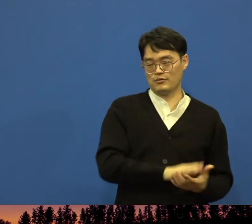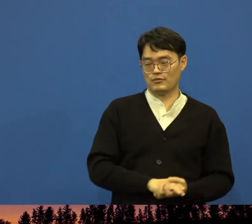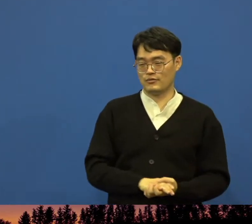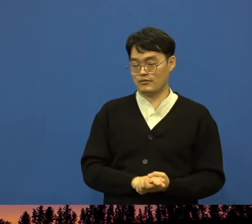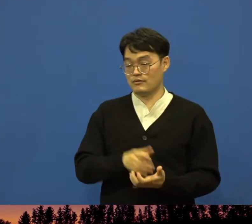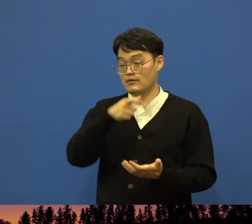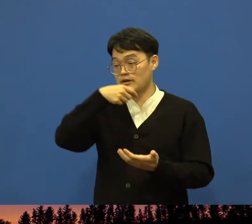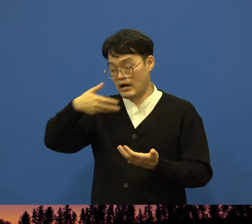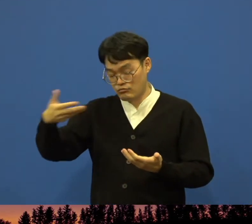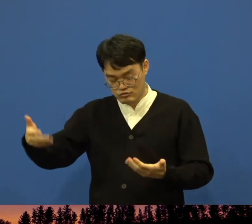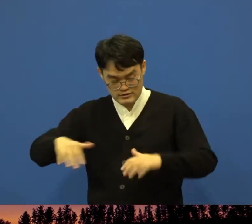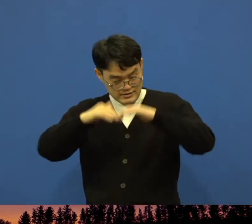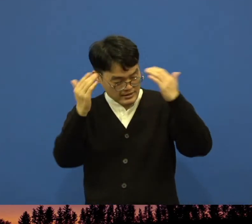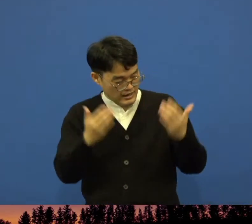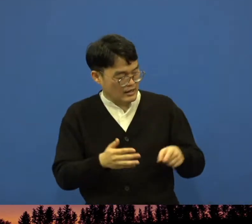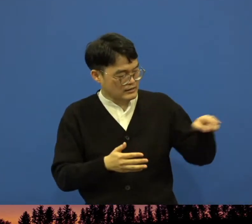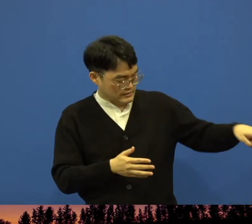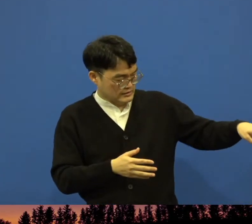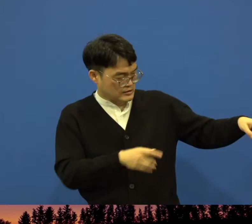연하여 흐르느니라.